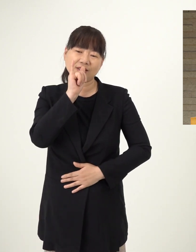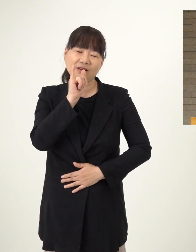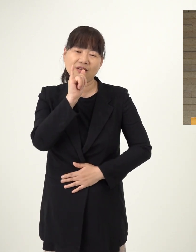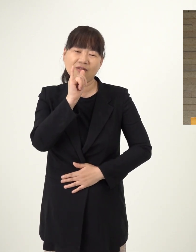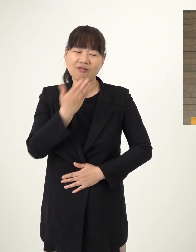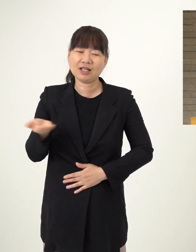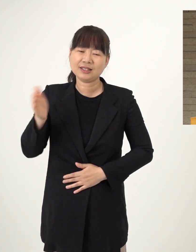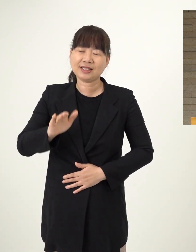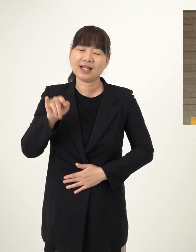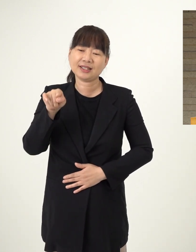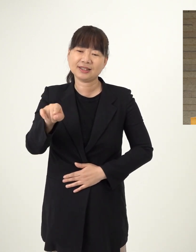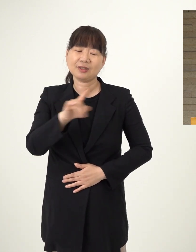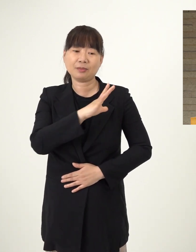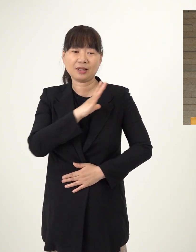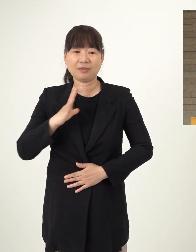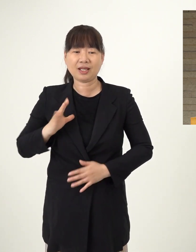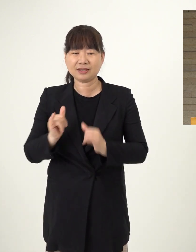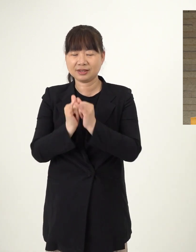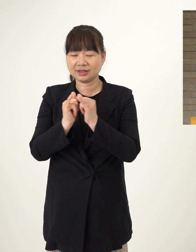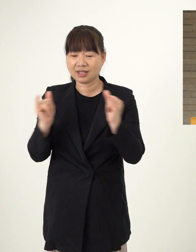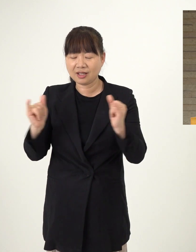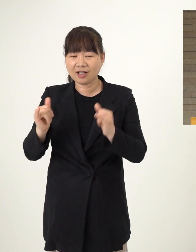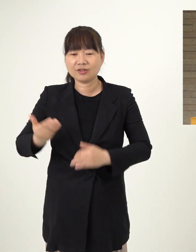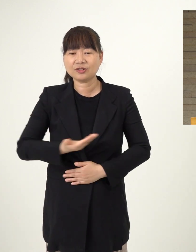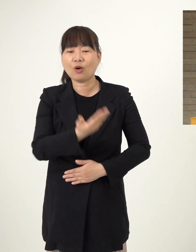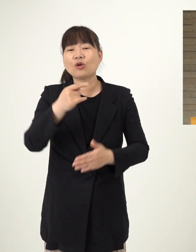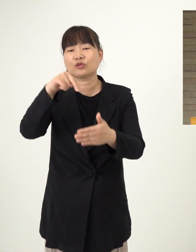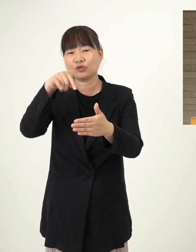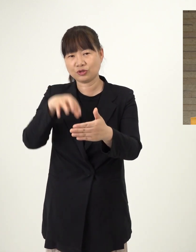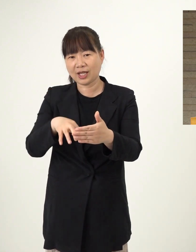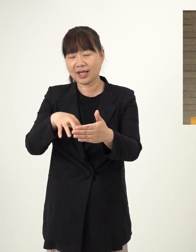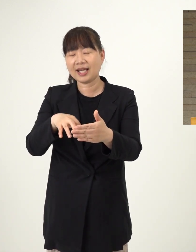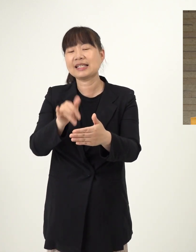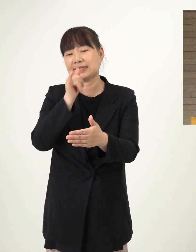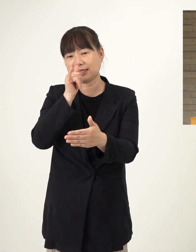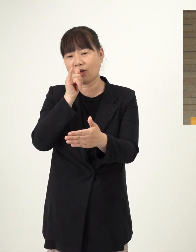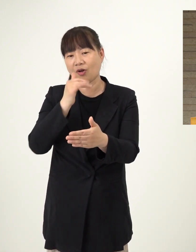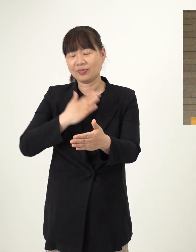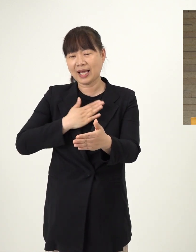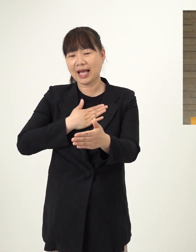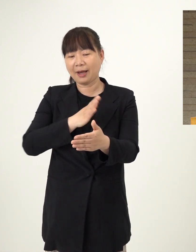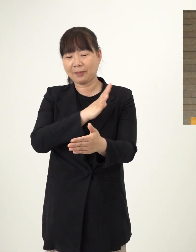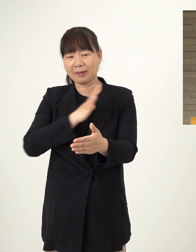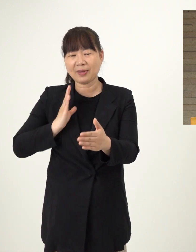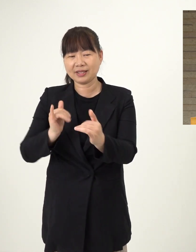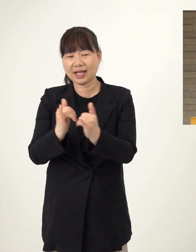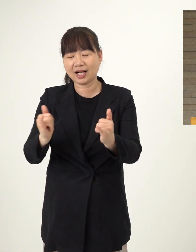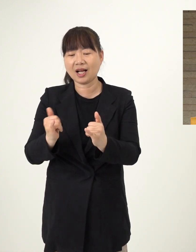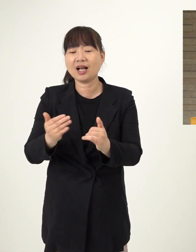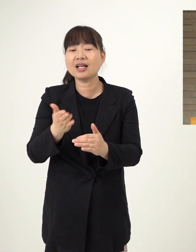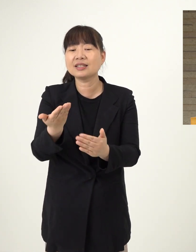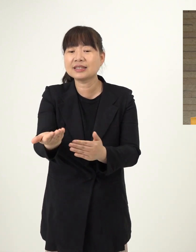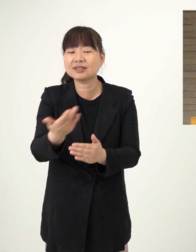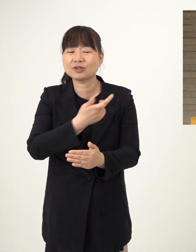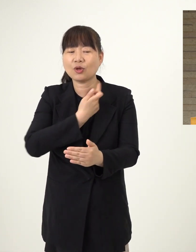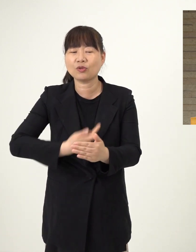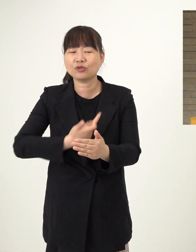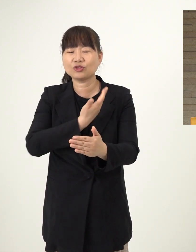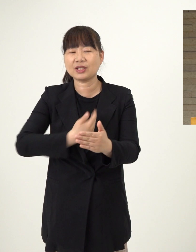그 배반하는 자가 너희들 중에 있을 것이다. 너희들 중에 있을 것이다.